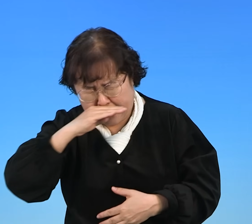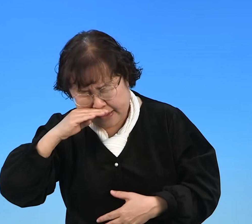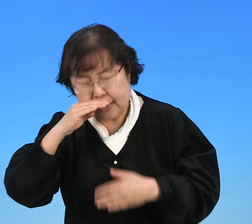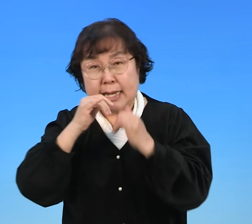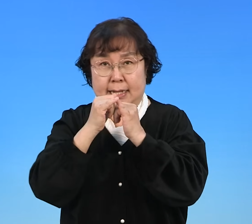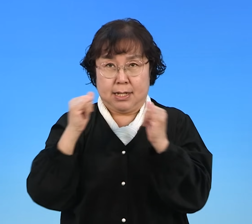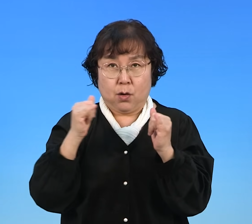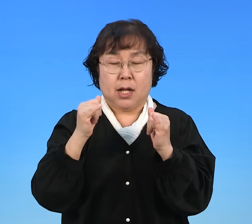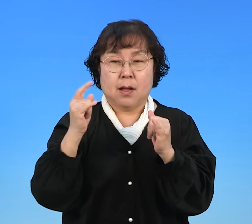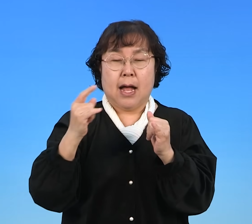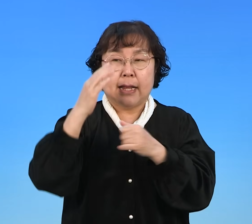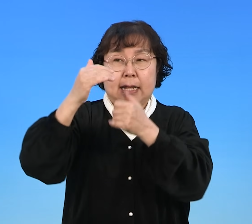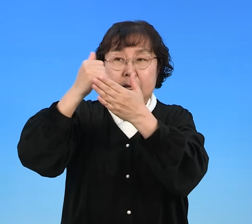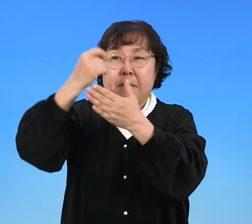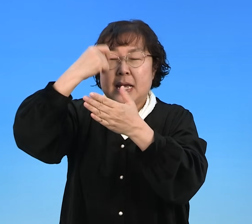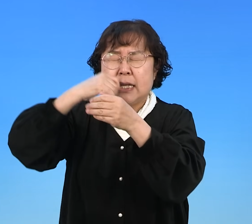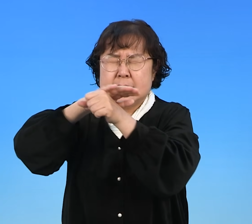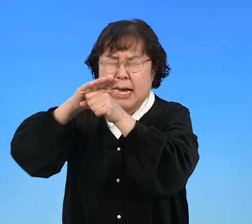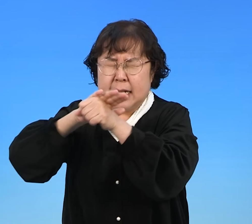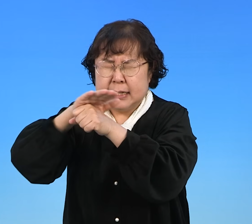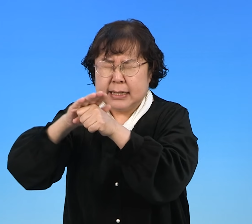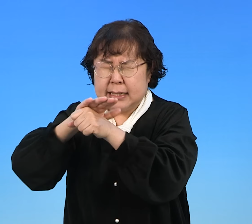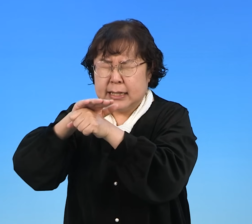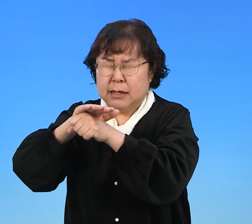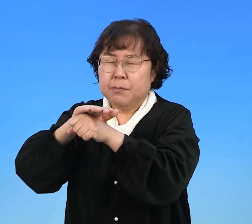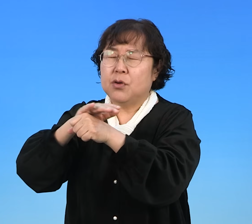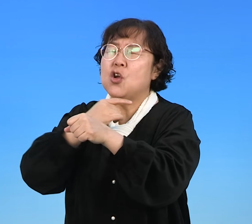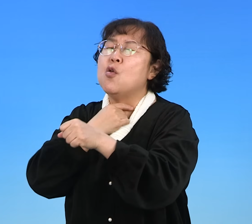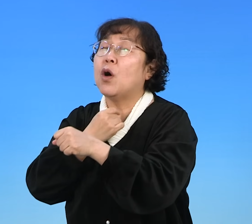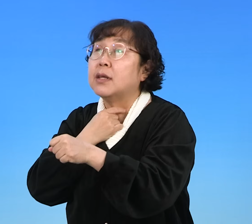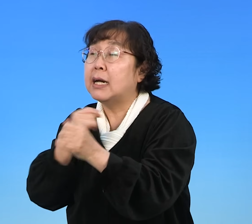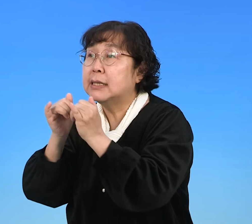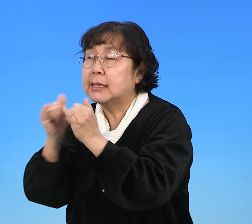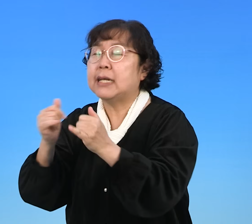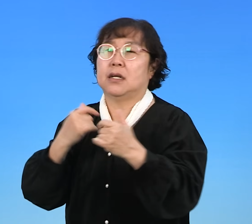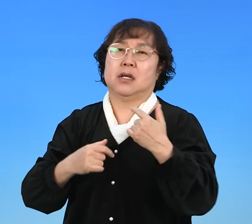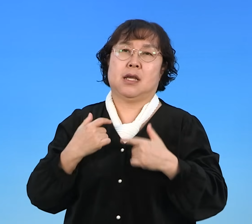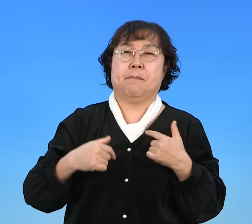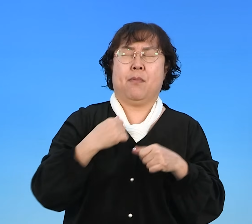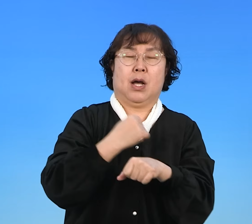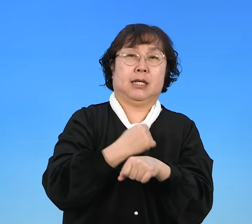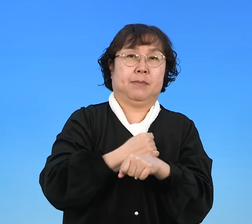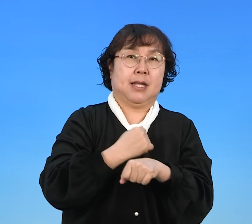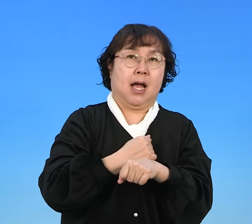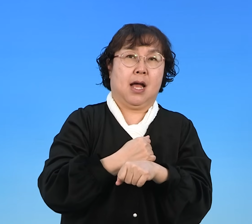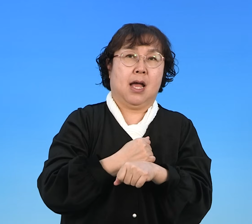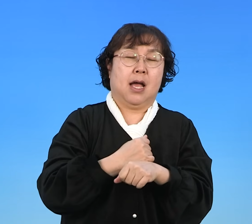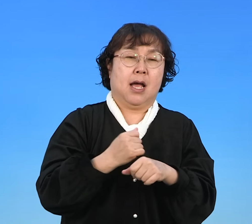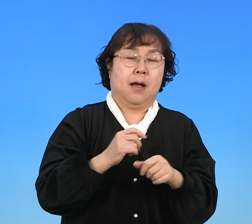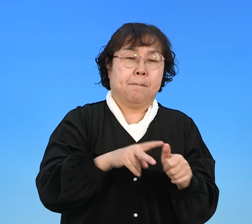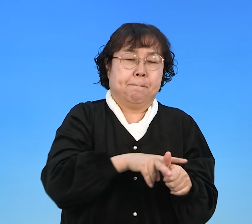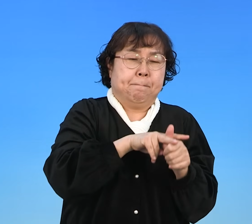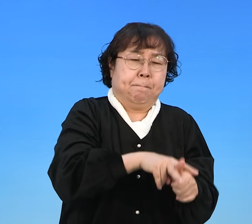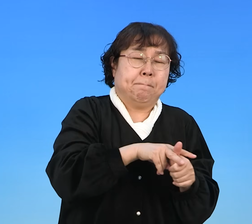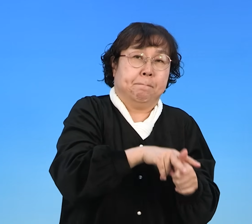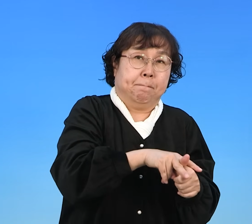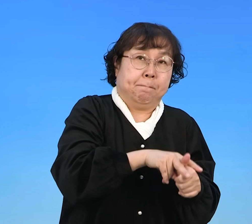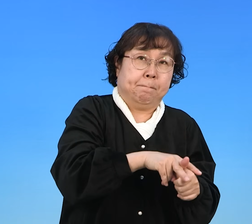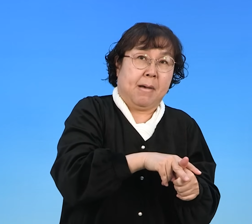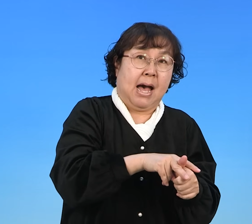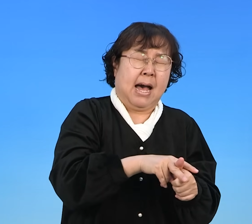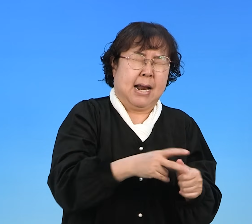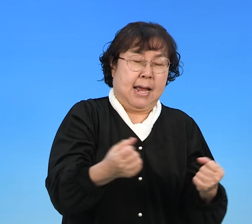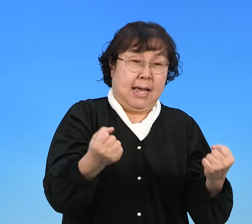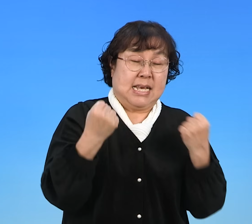경외하는 자들과 그의 인자하심을 바라는 자들을 기뻐하시는도다. 여기 나오는 말의 힘이라는 것은 그